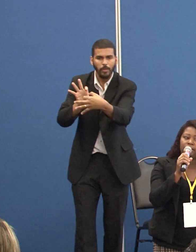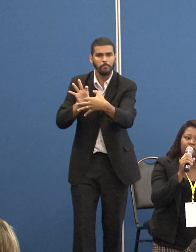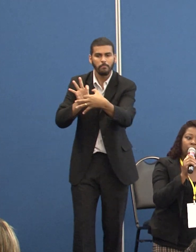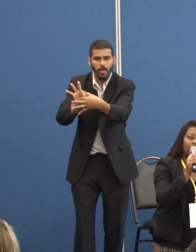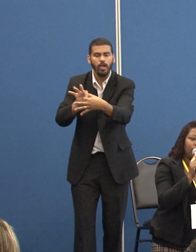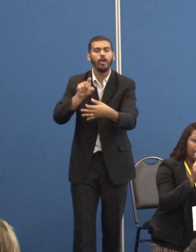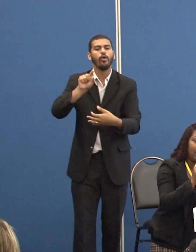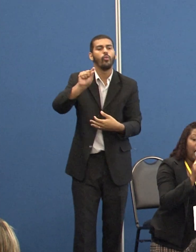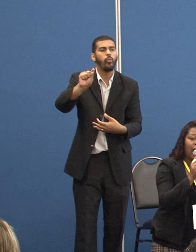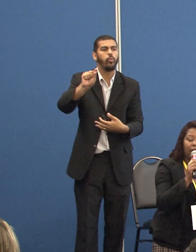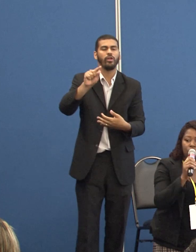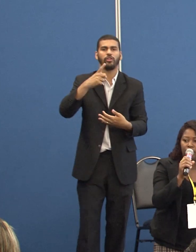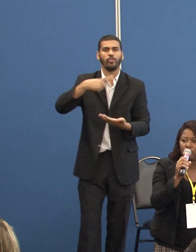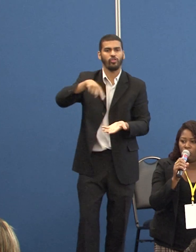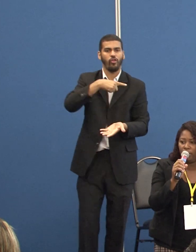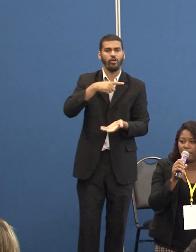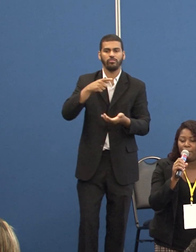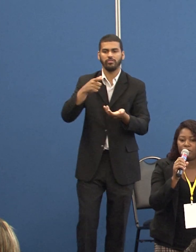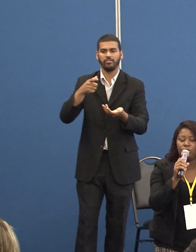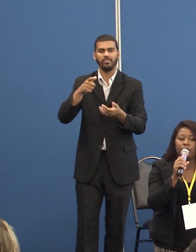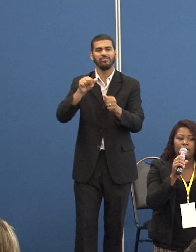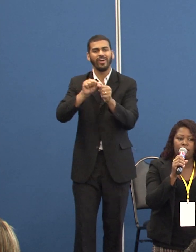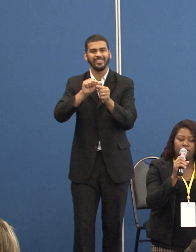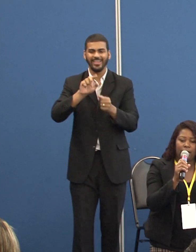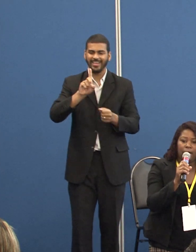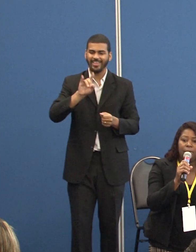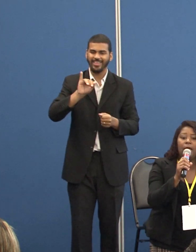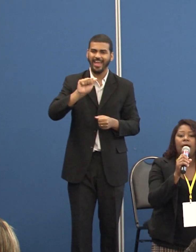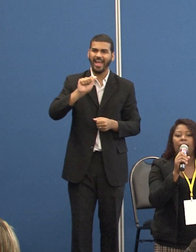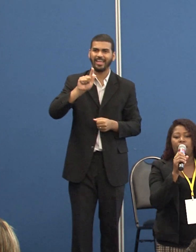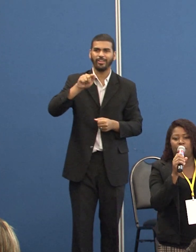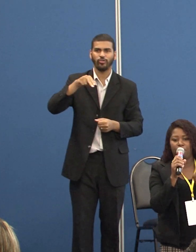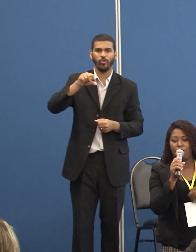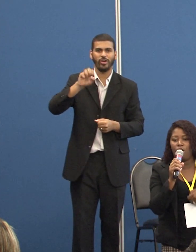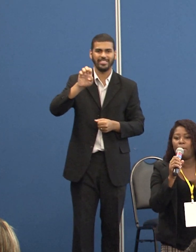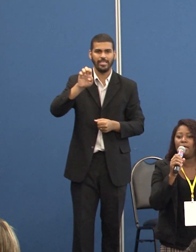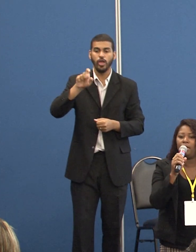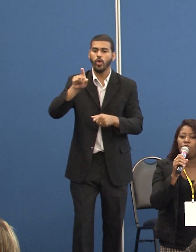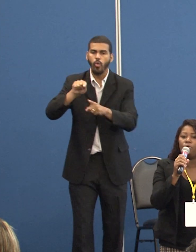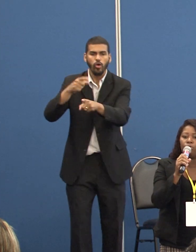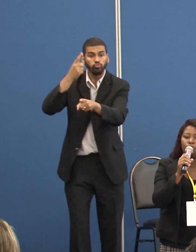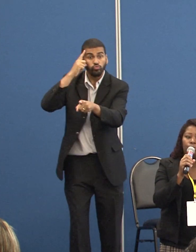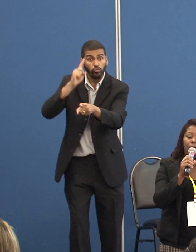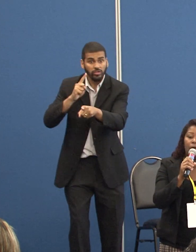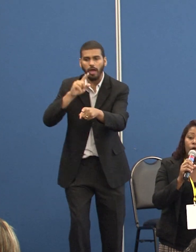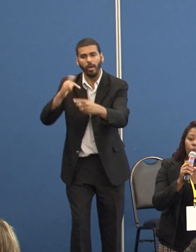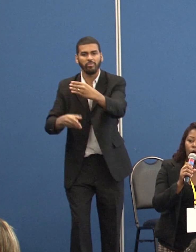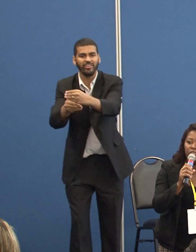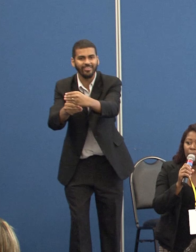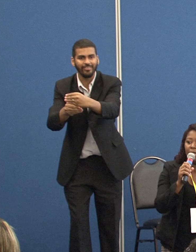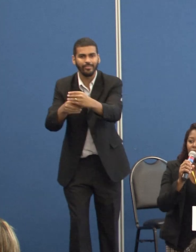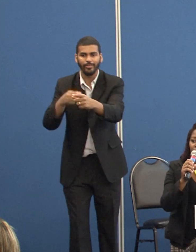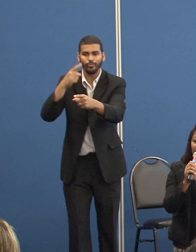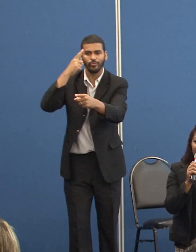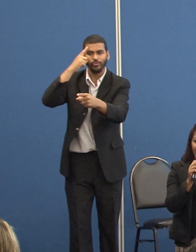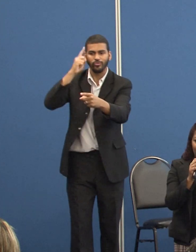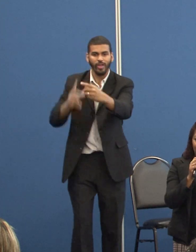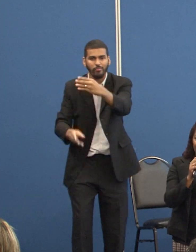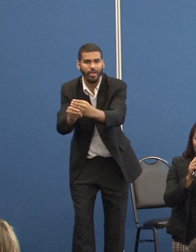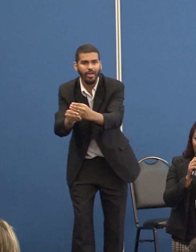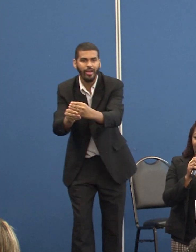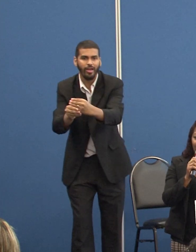estamos exercitando também a diagnose. A partir do que ele não sabe, ele me informa e eu vou construir novamente. Lembra